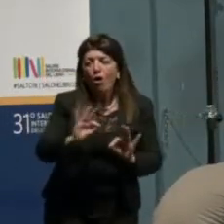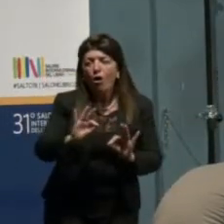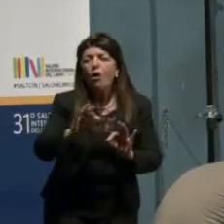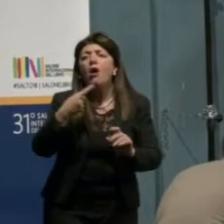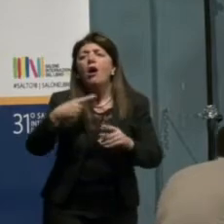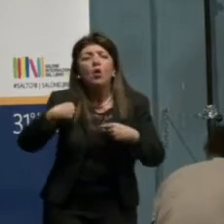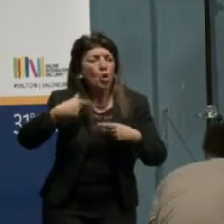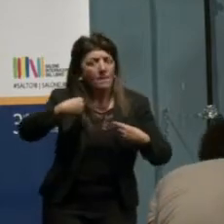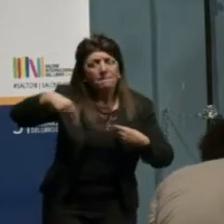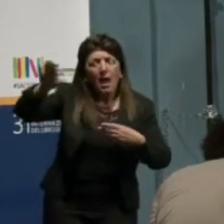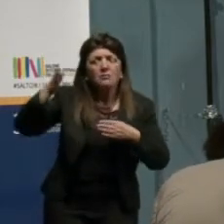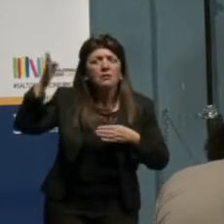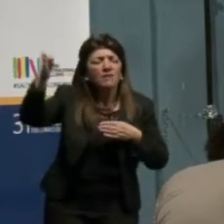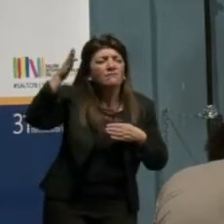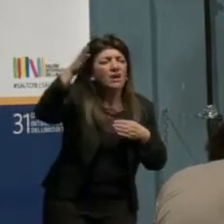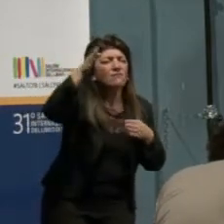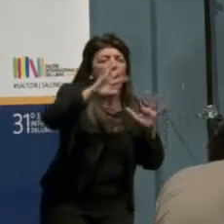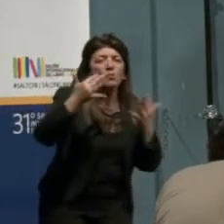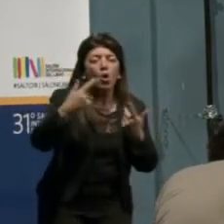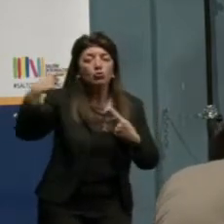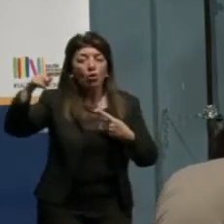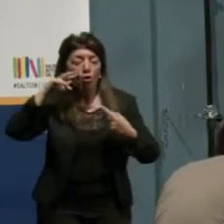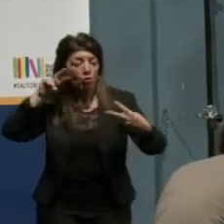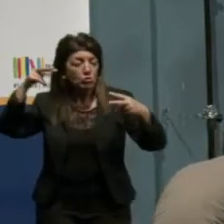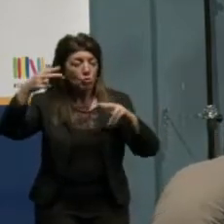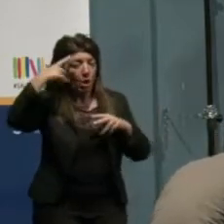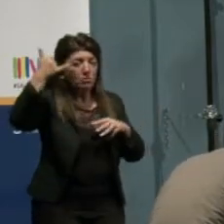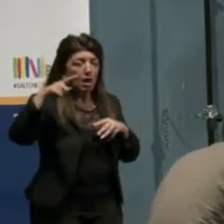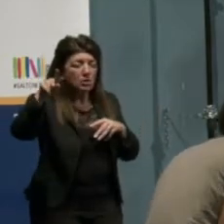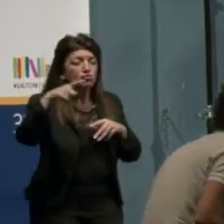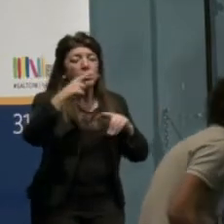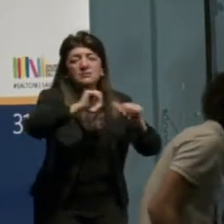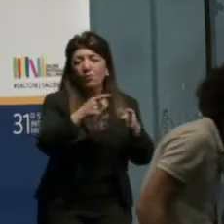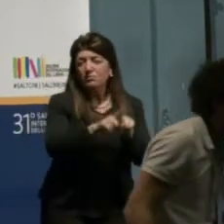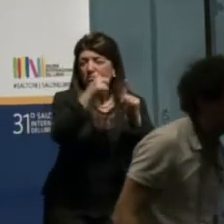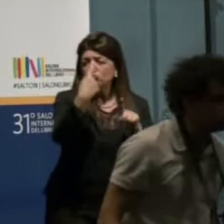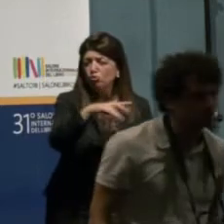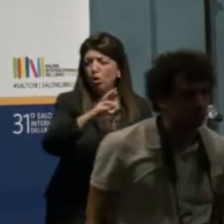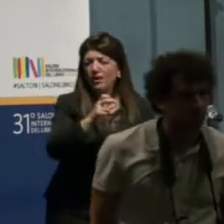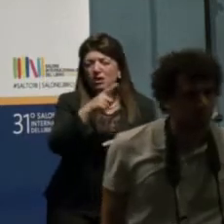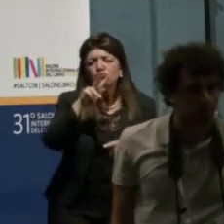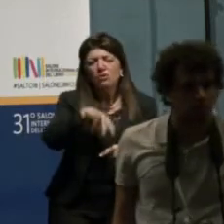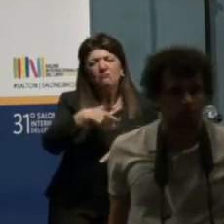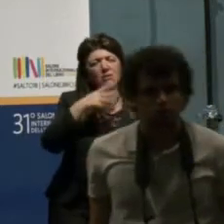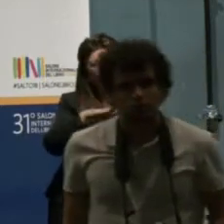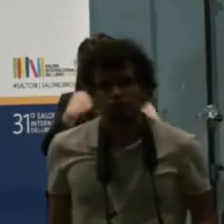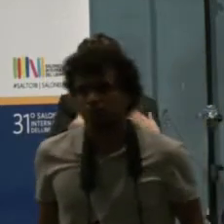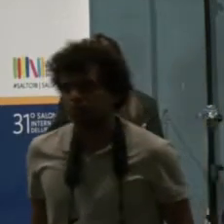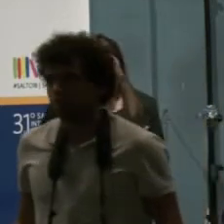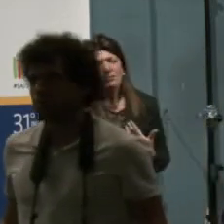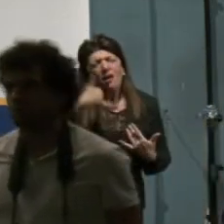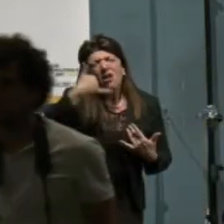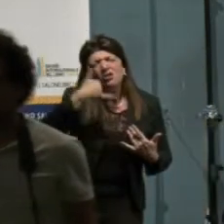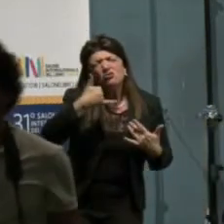giro per il mondo molto spesso anche quello sguardo e quell'intelligenza tramite due ore gianni noi abbiamo scoperto quanti intelligenze ci sono per il